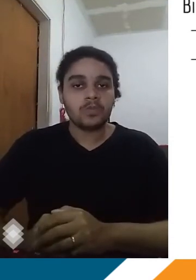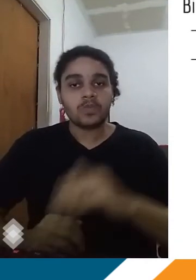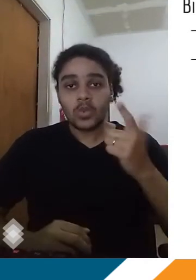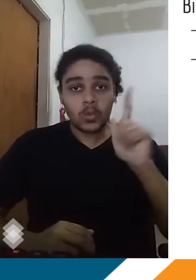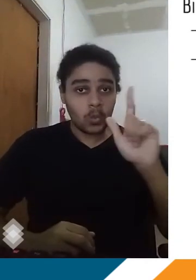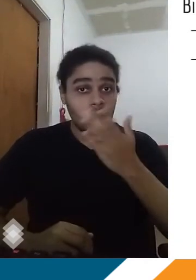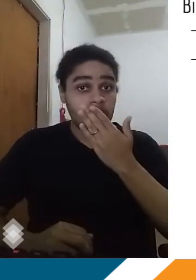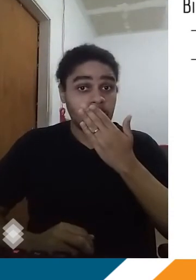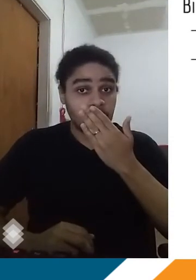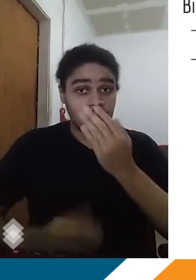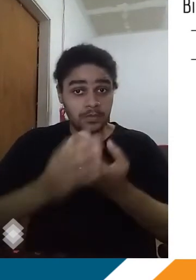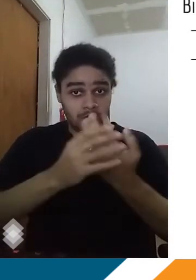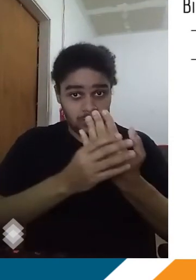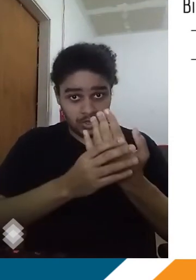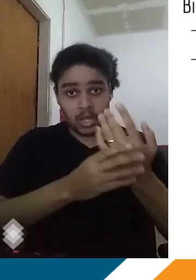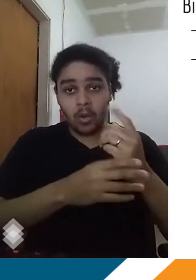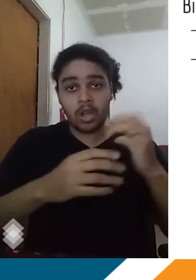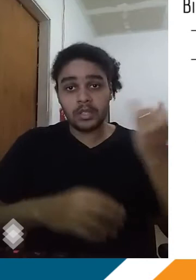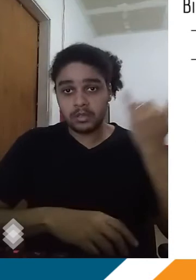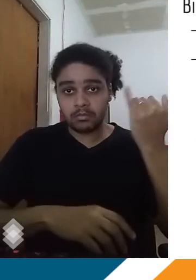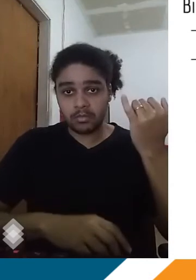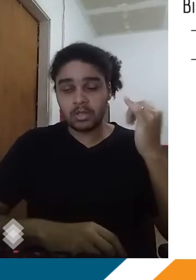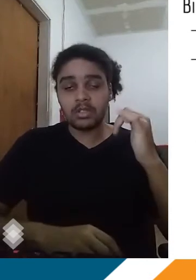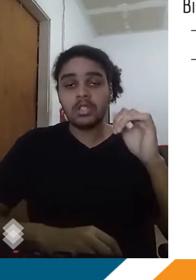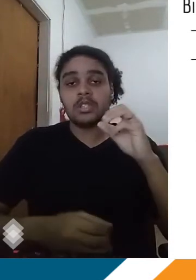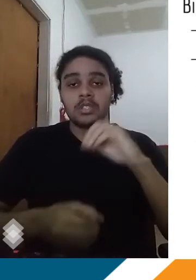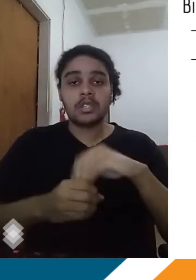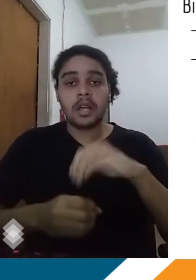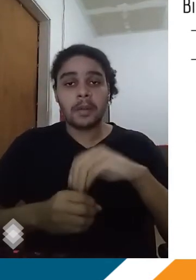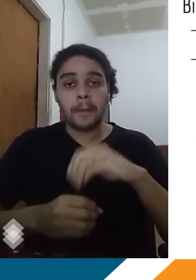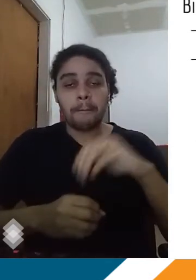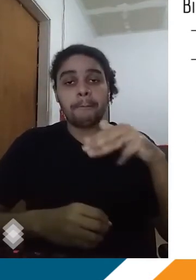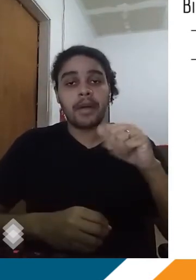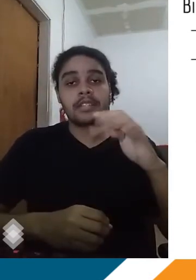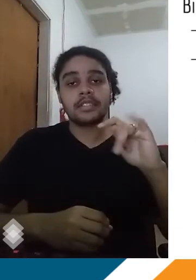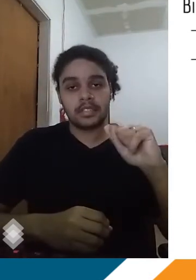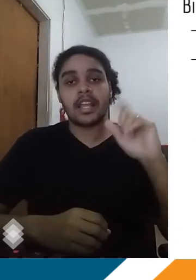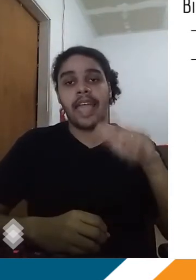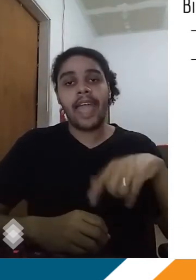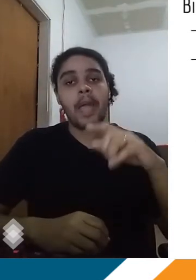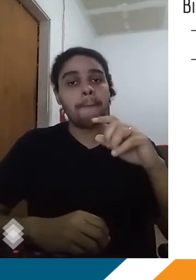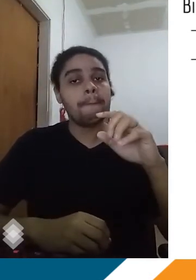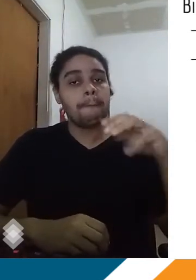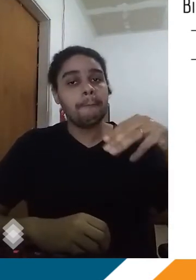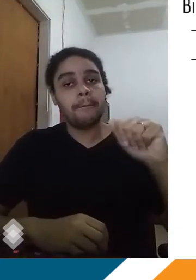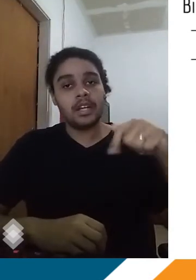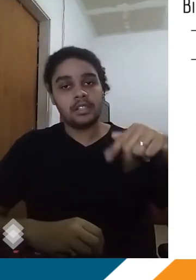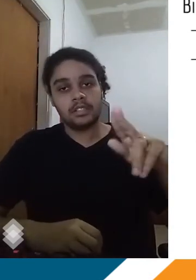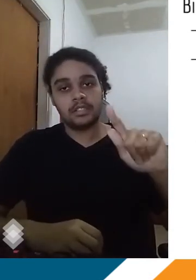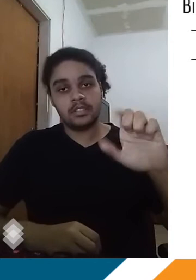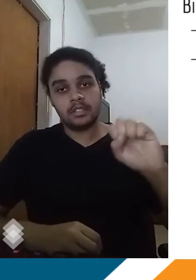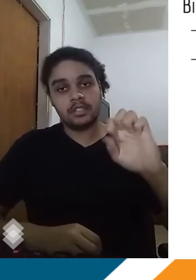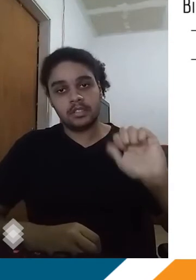Um outro tipo vegetacional muito importante dentro do bioma da Mata Atlântica são os manguezais. Né? Os manguezais eles